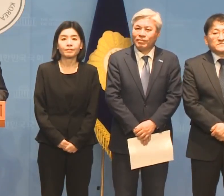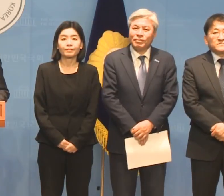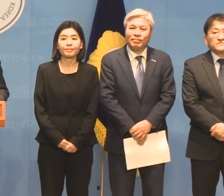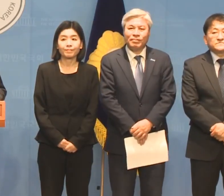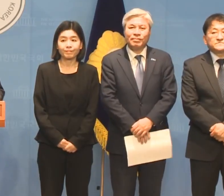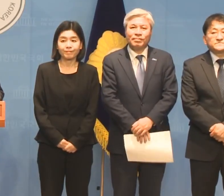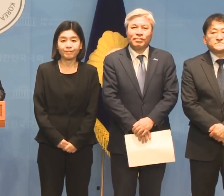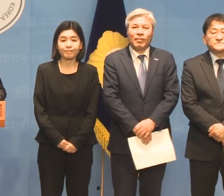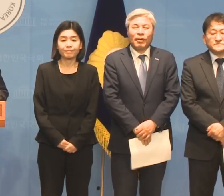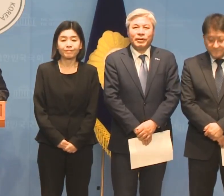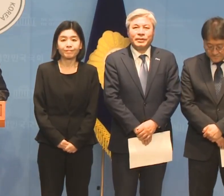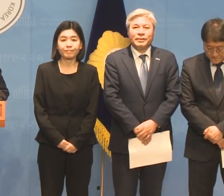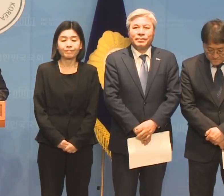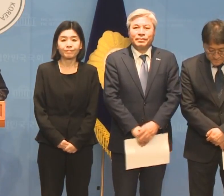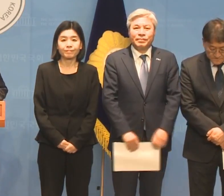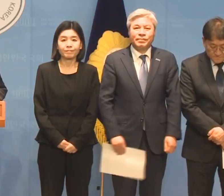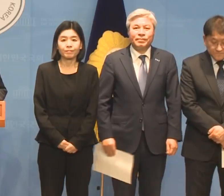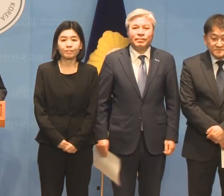네.